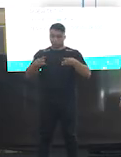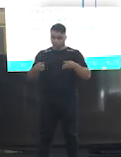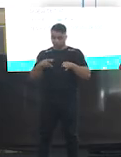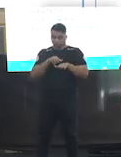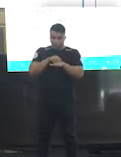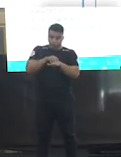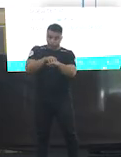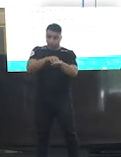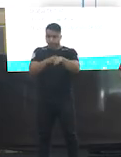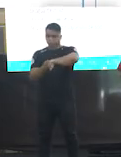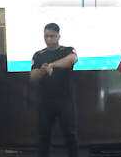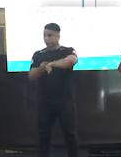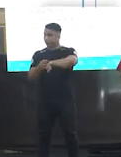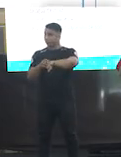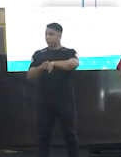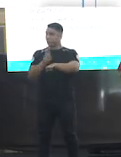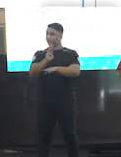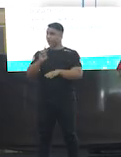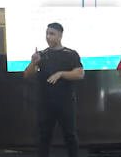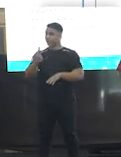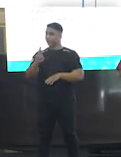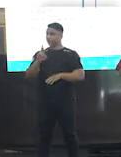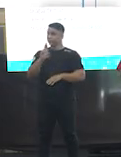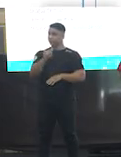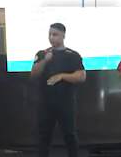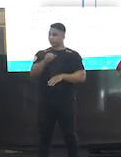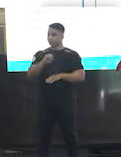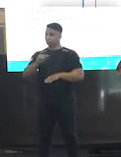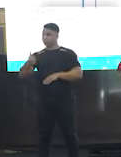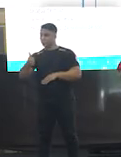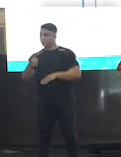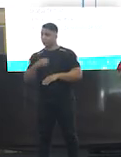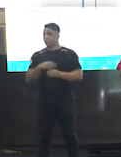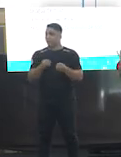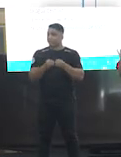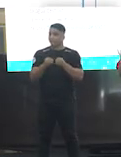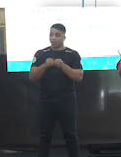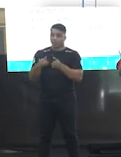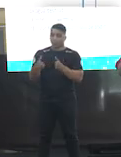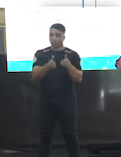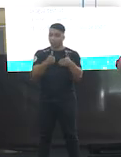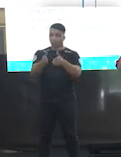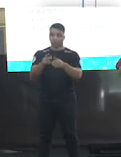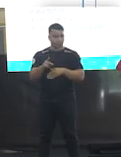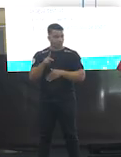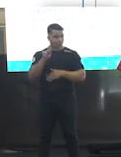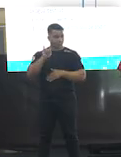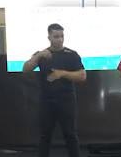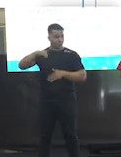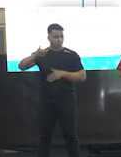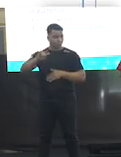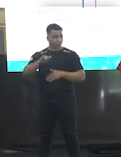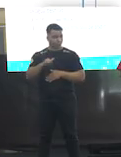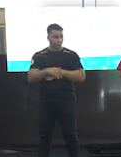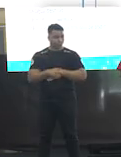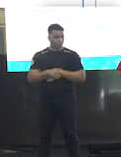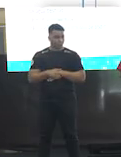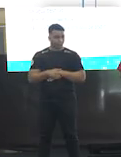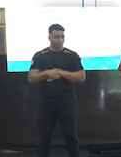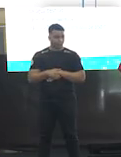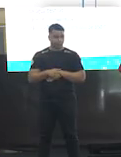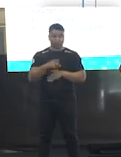caiu na BR-101, próximo ao rio Piuí, em Natal, Rio Grande do